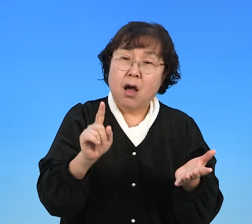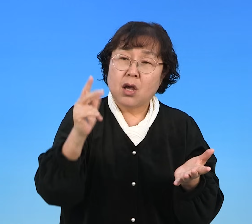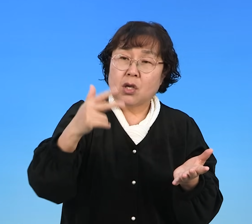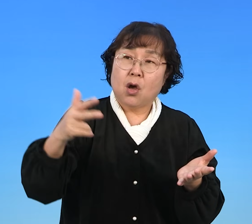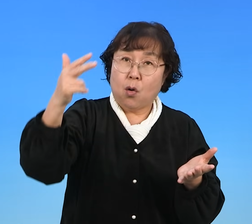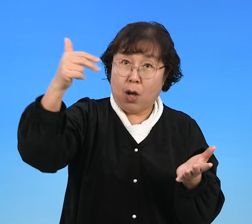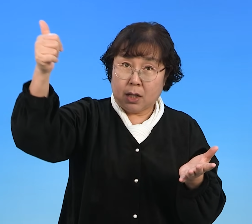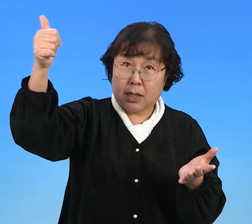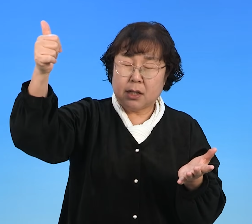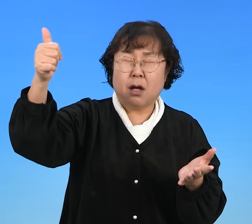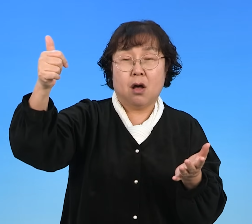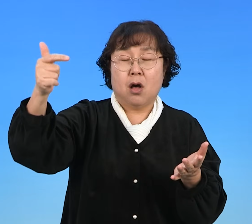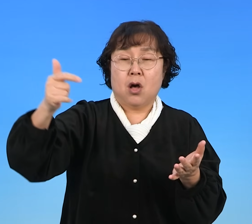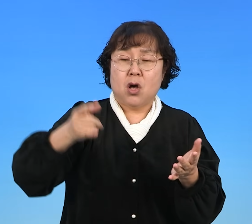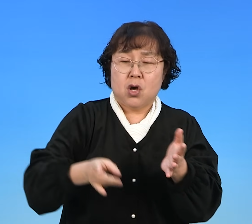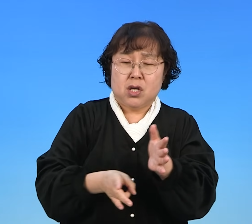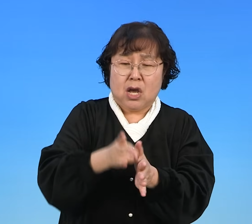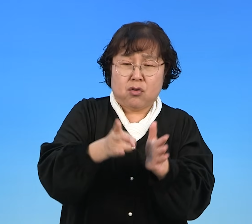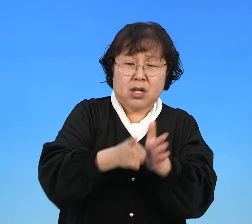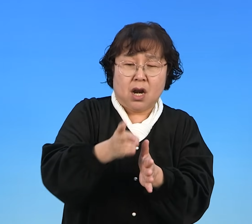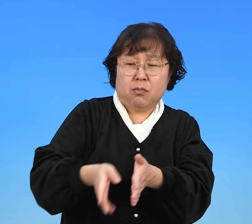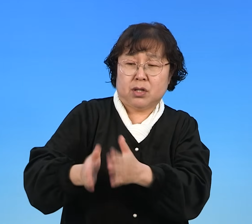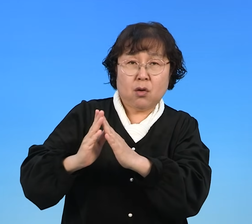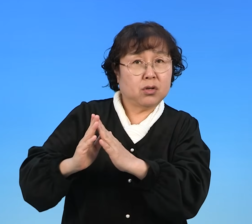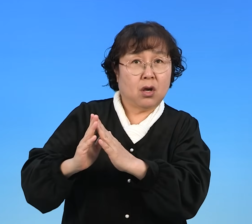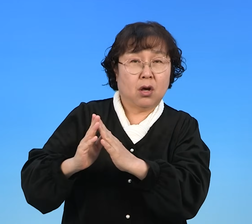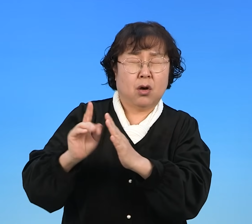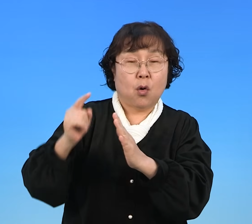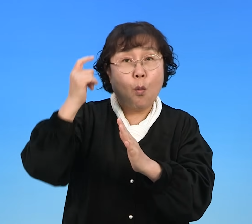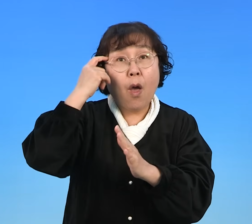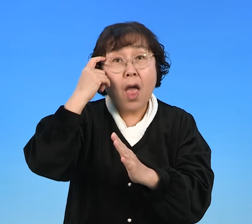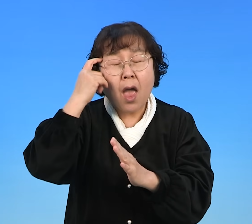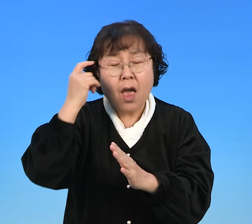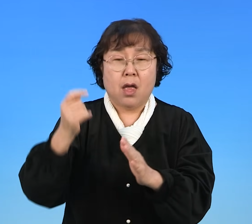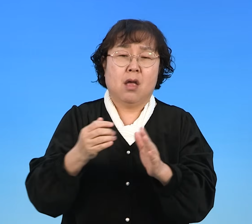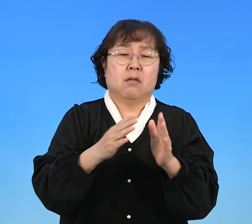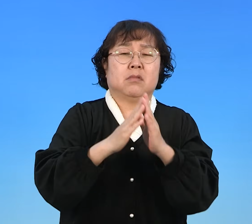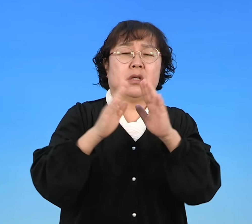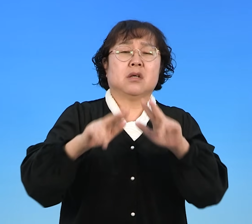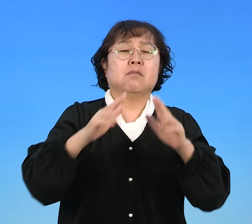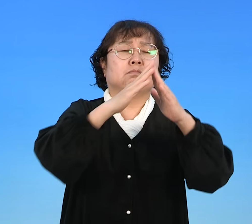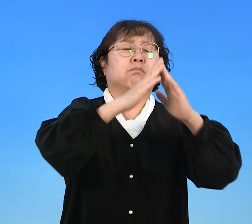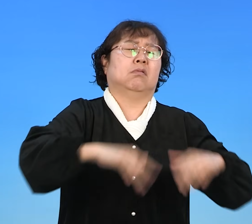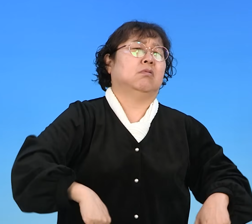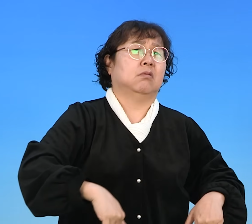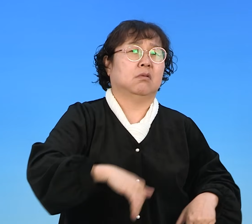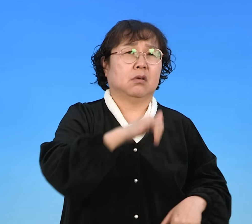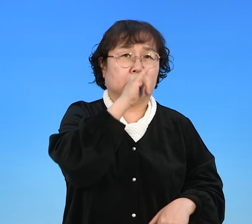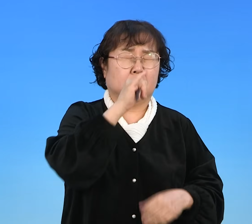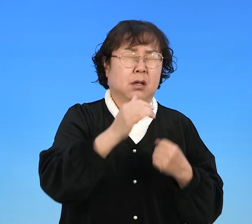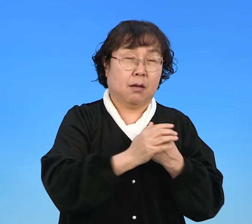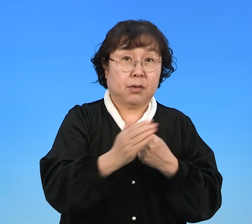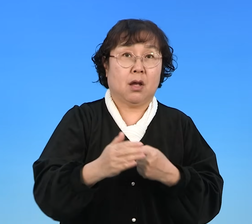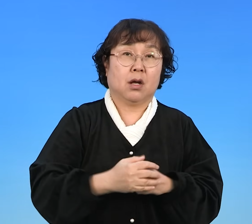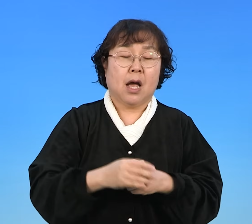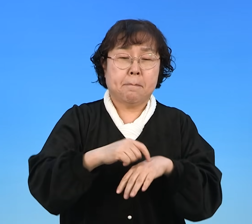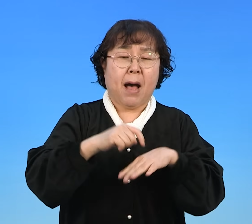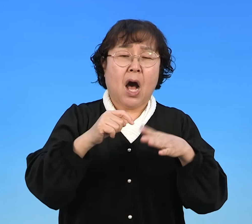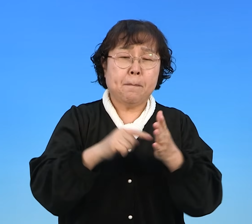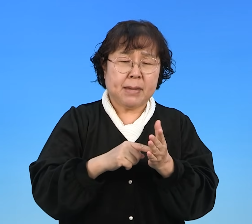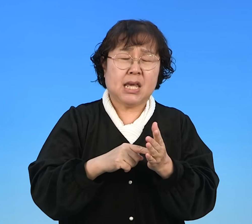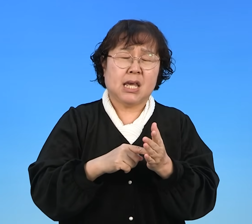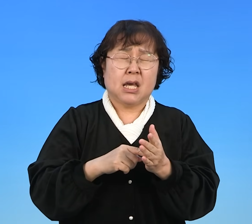여호와께서 예루살렘을 세우신다. 전제가 뭡니까? 무너져 있다는 거죠. 지금 그들의 상태는